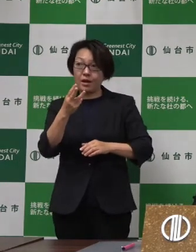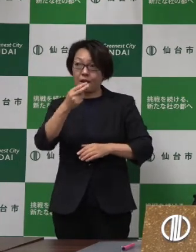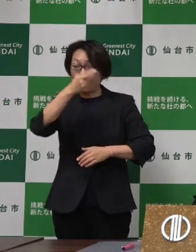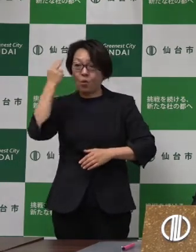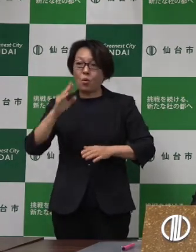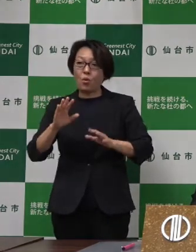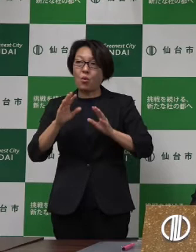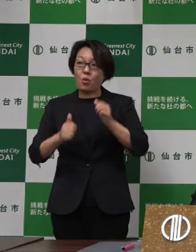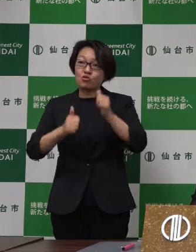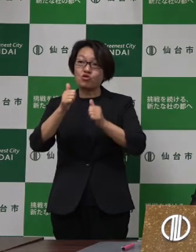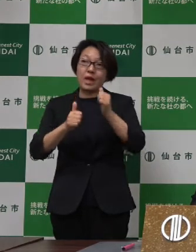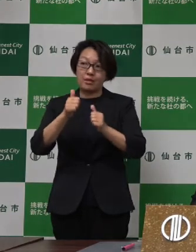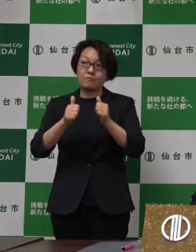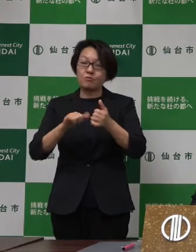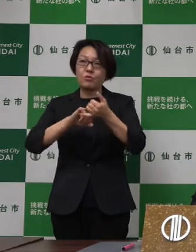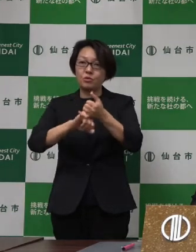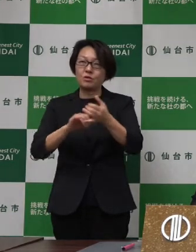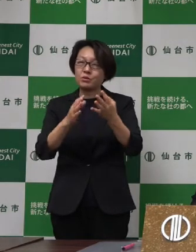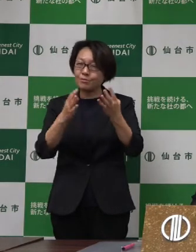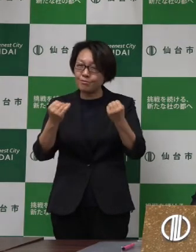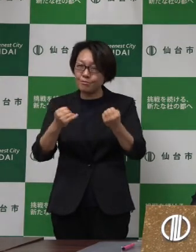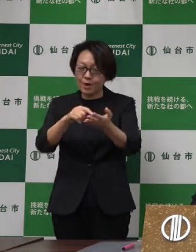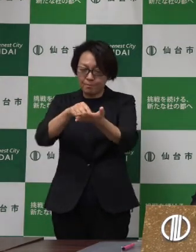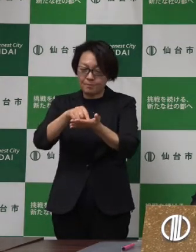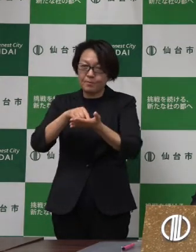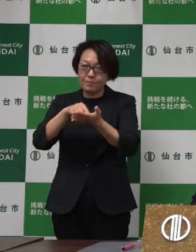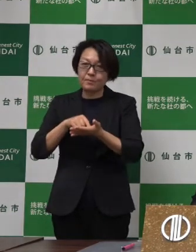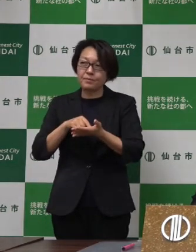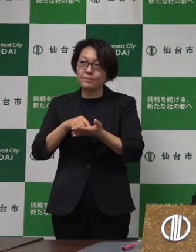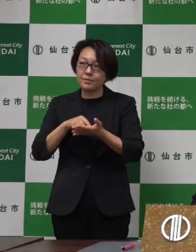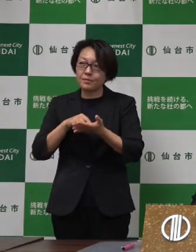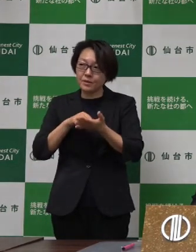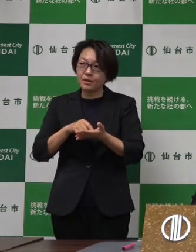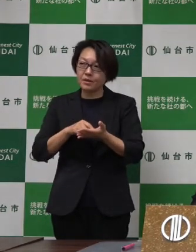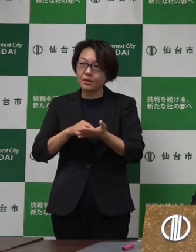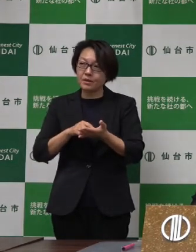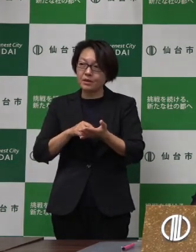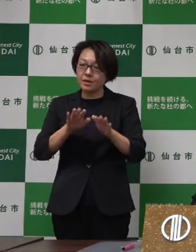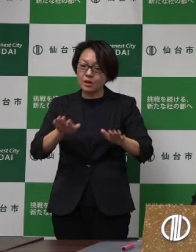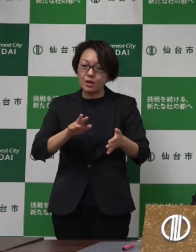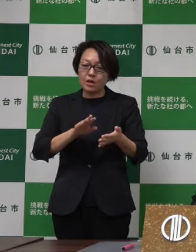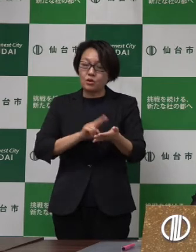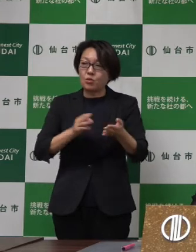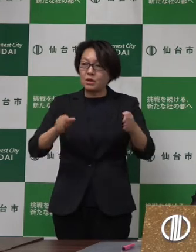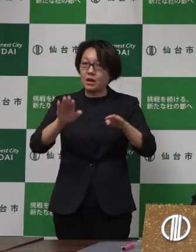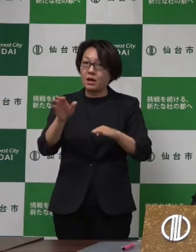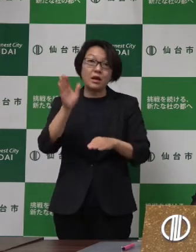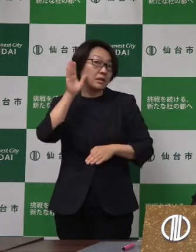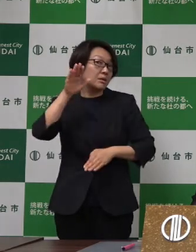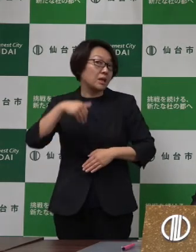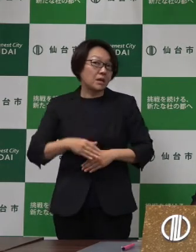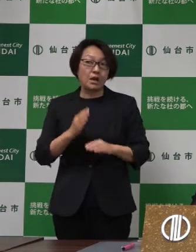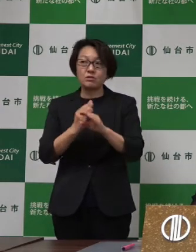まあ、予約というか希望が多いということに、まあ、小児科さんから聞いてるんですけど、まあ、中学校3年生